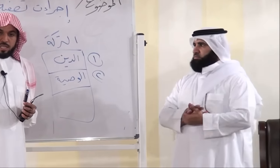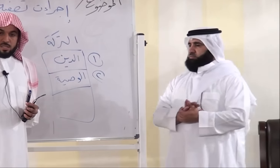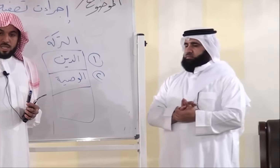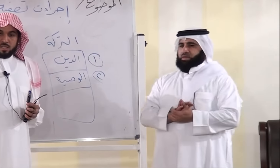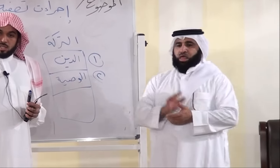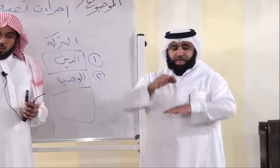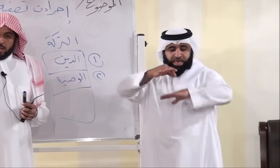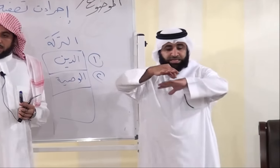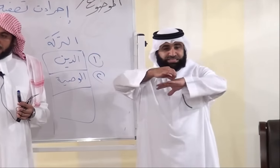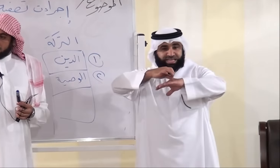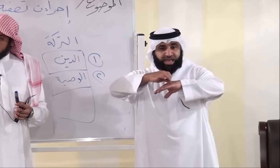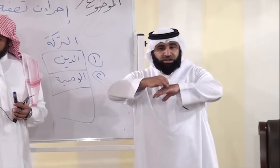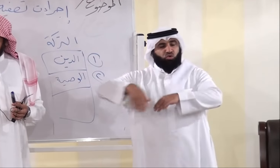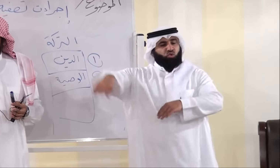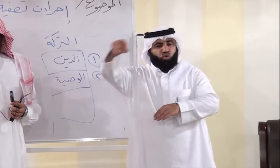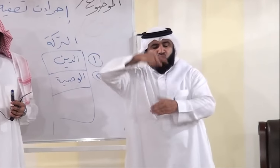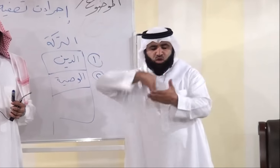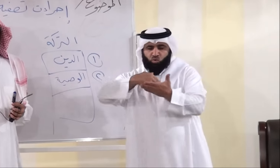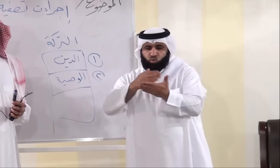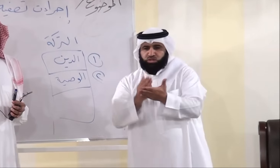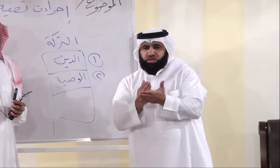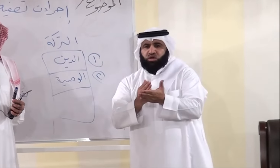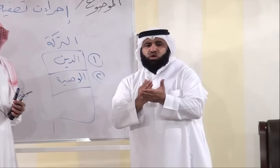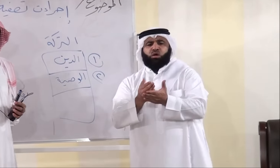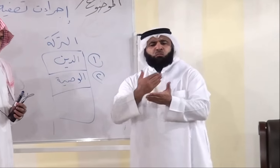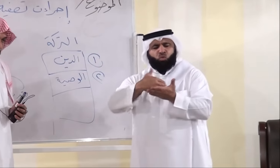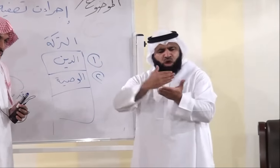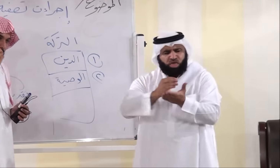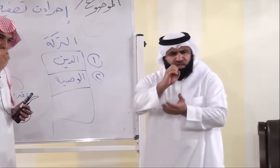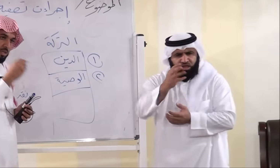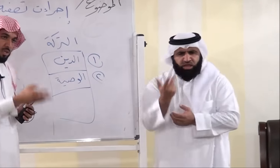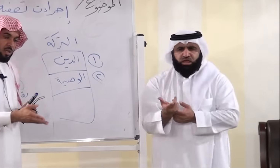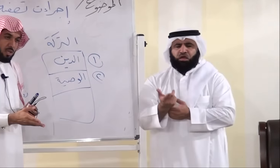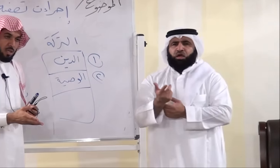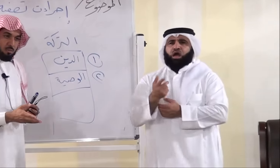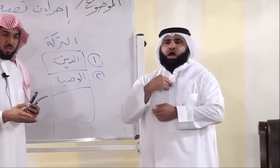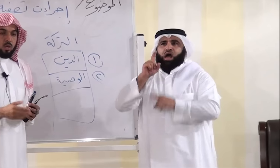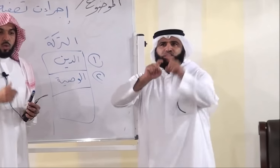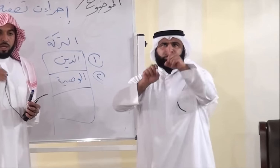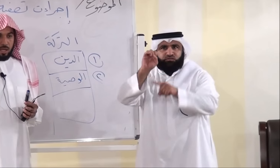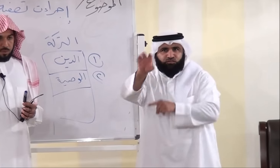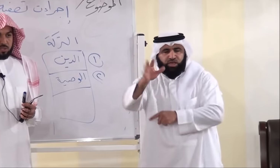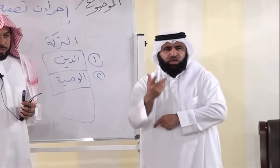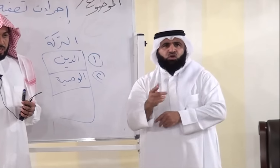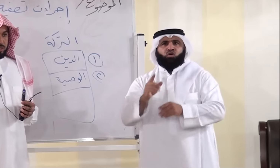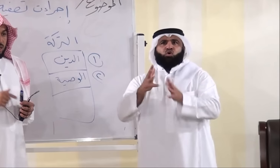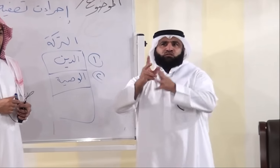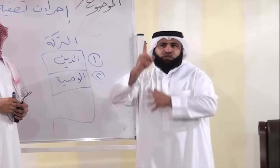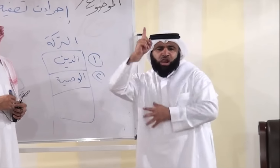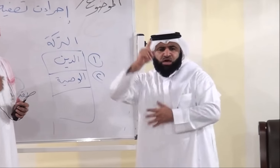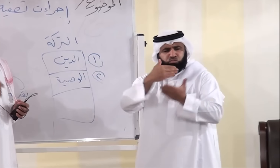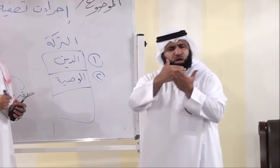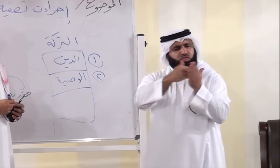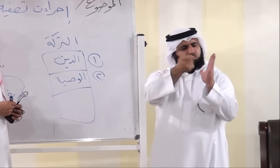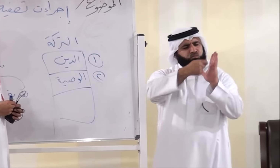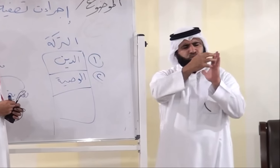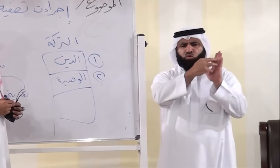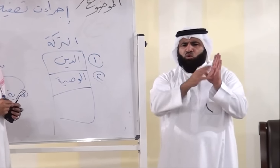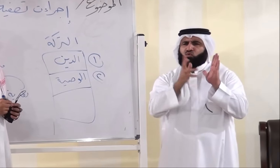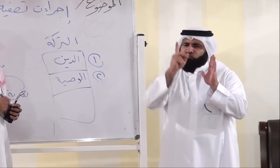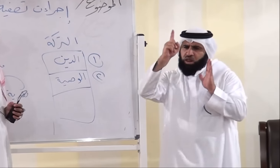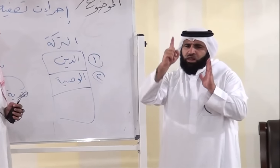فيوصي الإنسان سواء كانت لورثته، يوصيهم بتقوى الله، بالصلاة، وقد يوصي